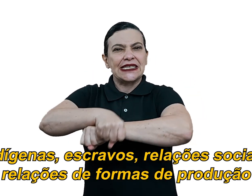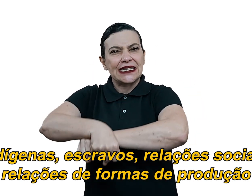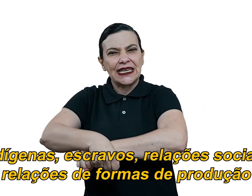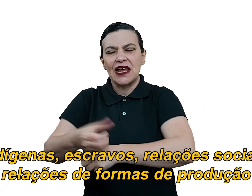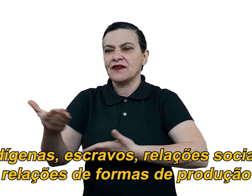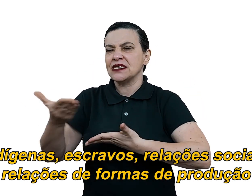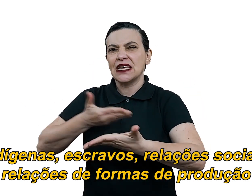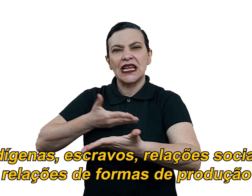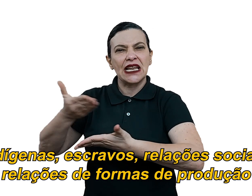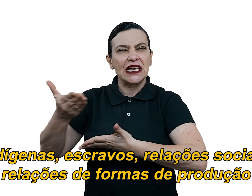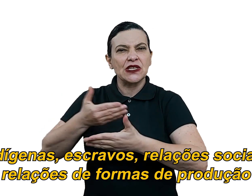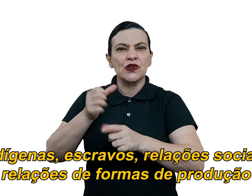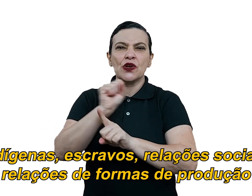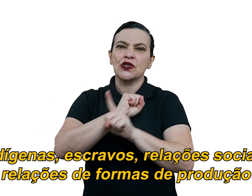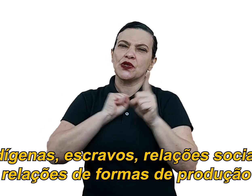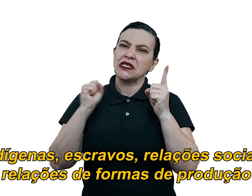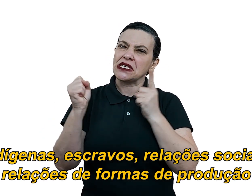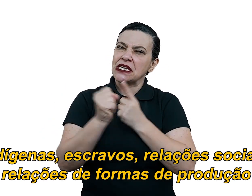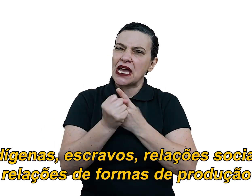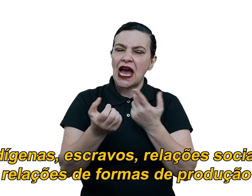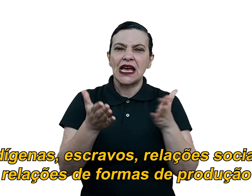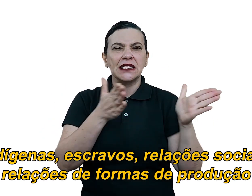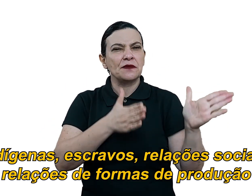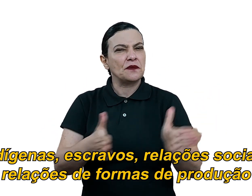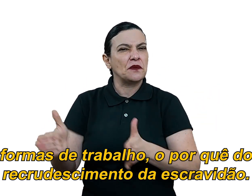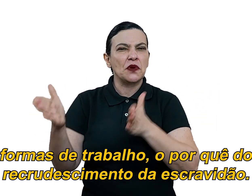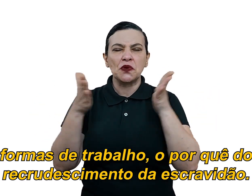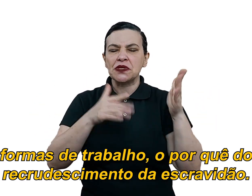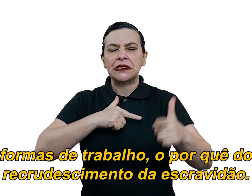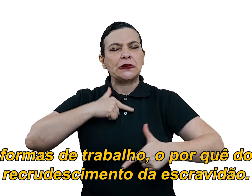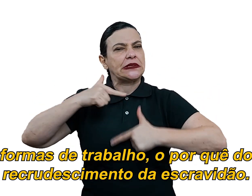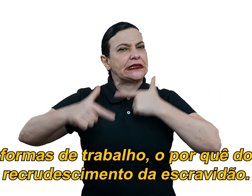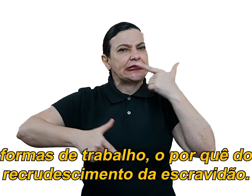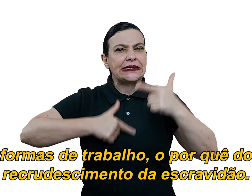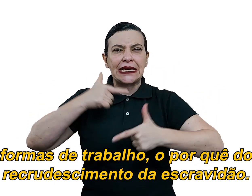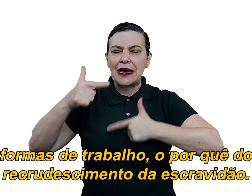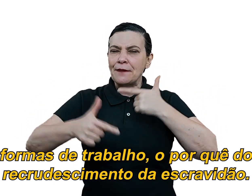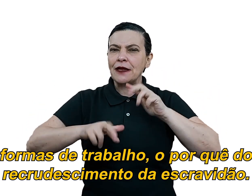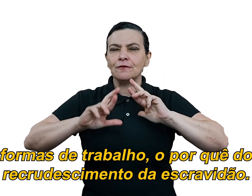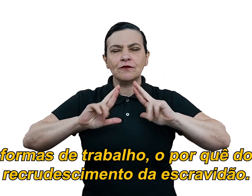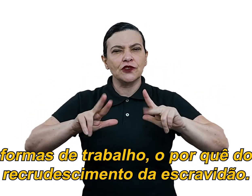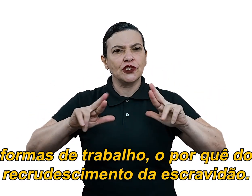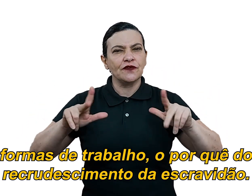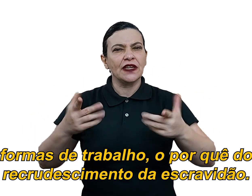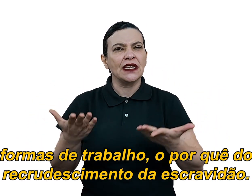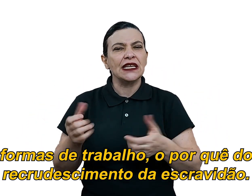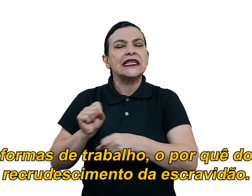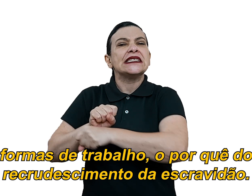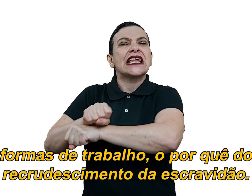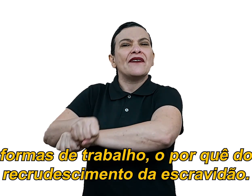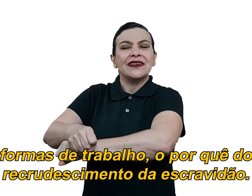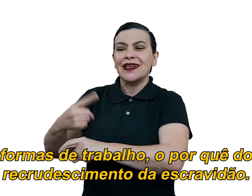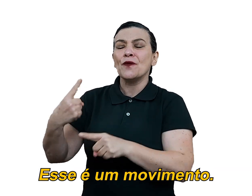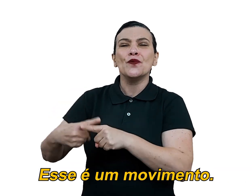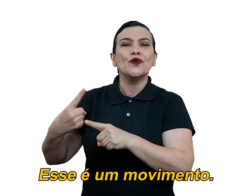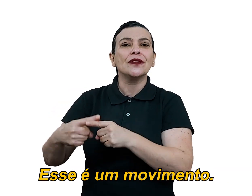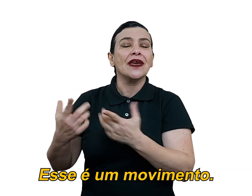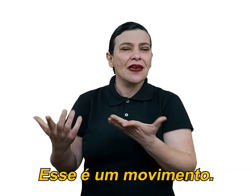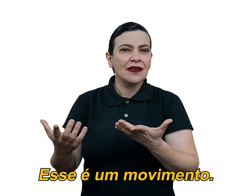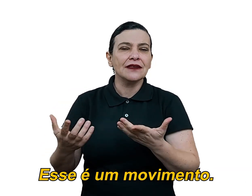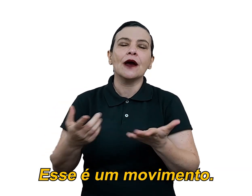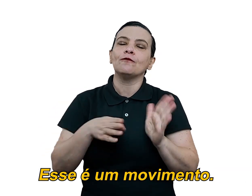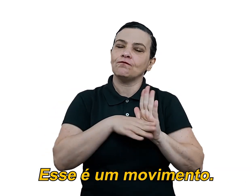escravos, relações sociais, relações e formas de produção, formas de trabalho, porquê do recrudescimento da